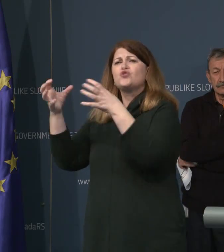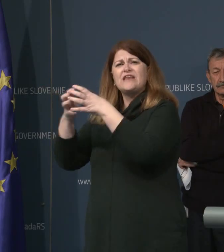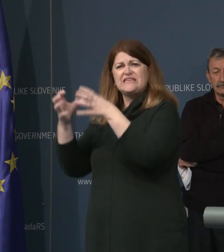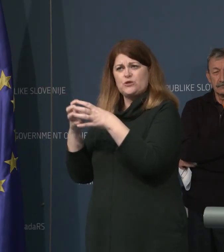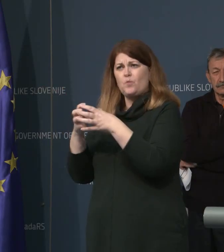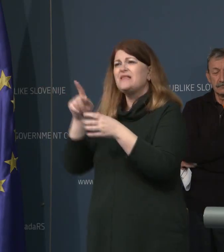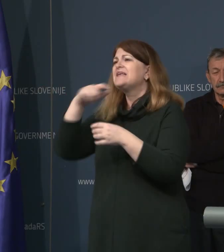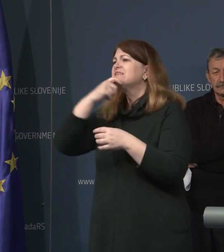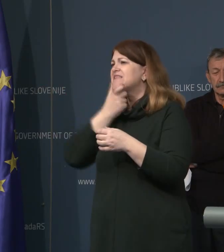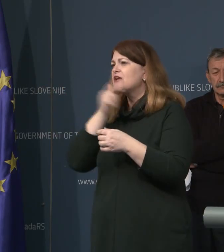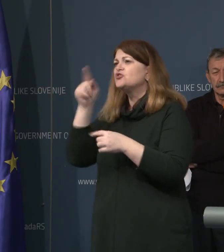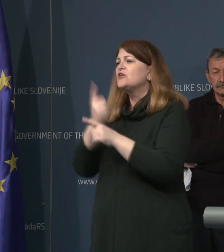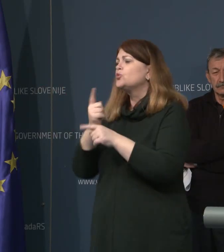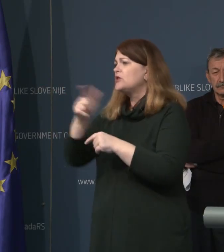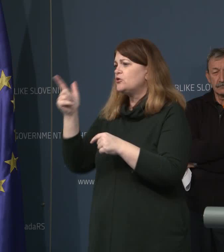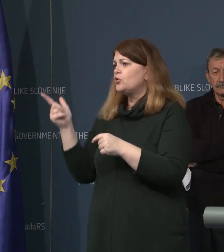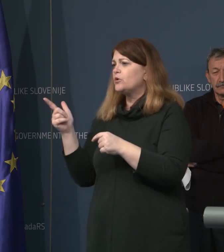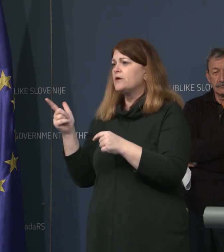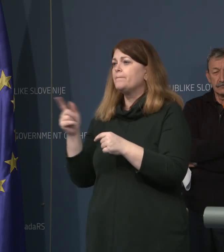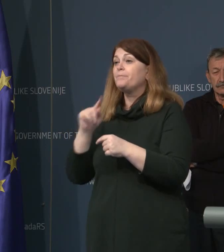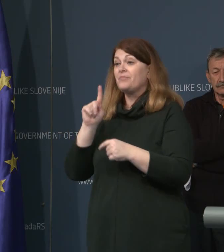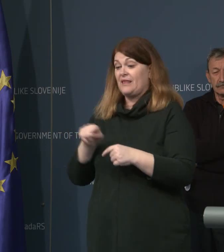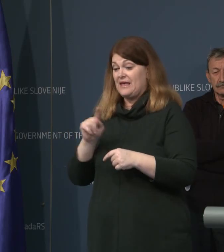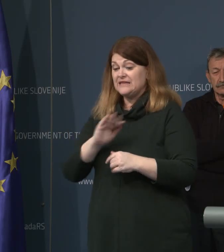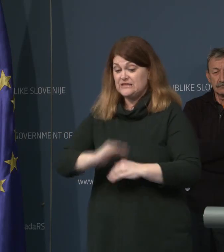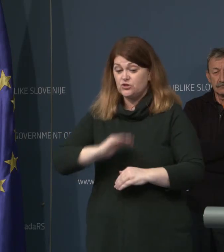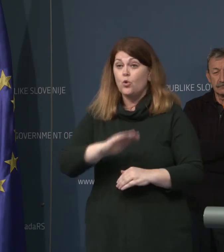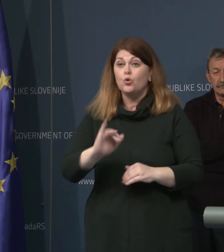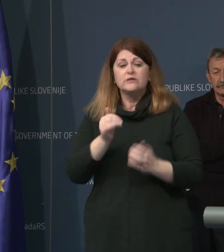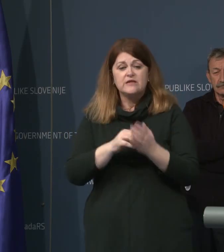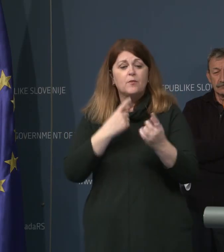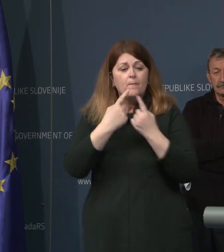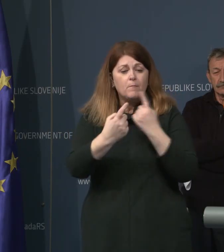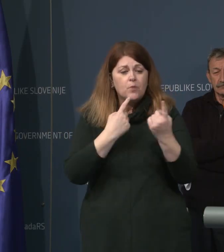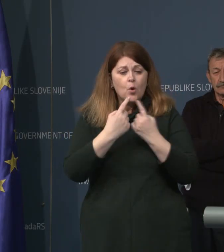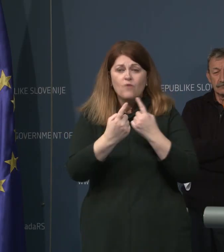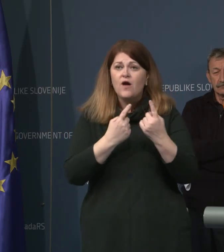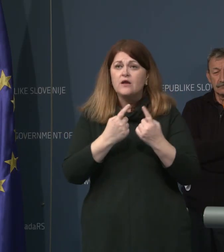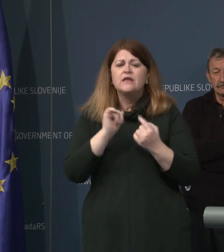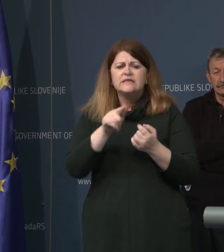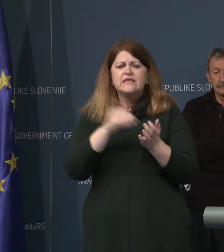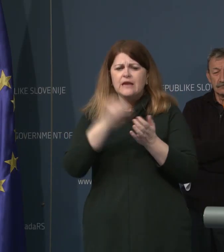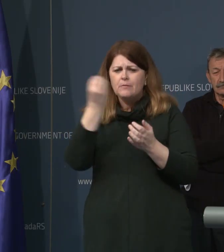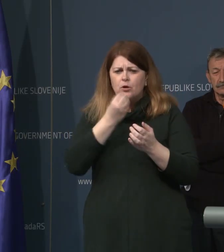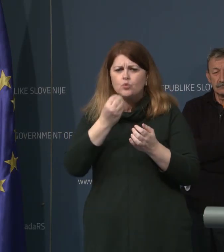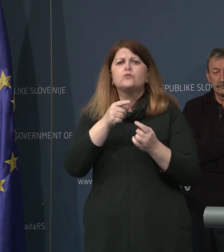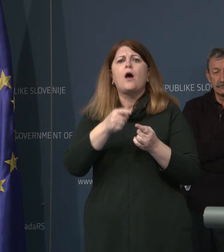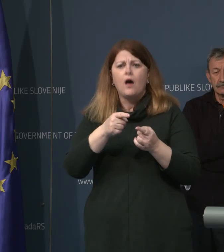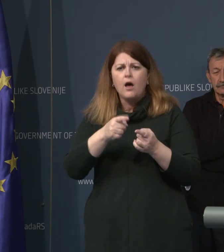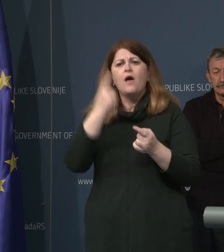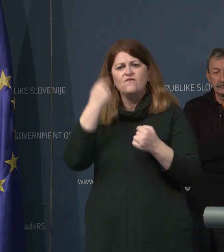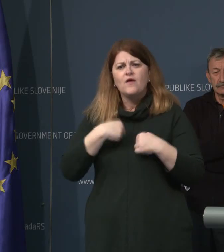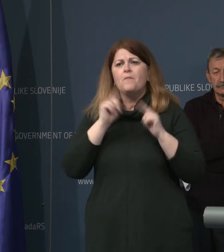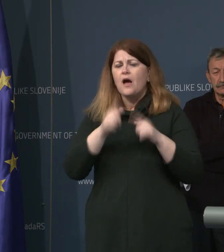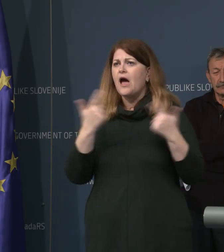skupinah, starejših in tudi drugih. In z otroki se pogovarjamo, da se bodo naučili, kakšni ukrepi so